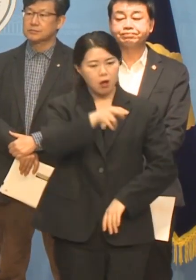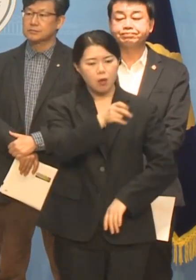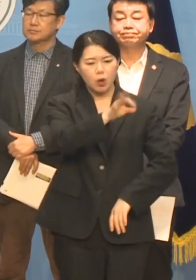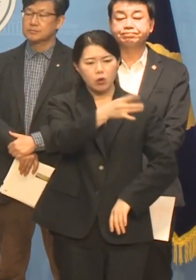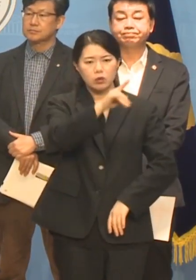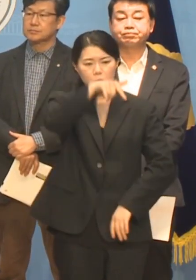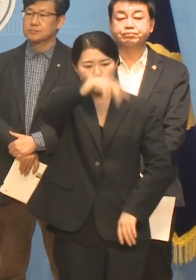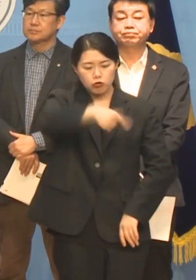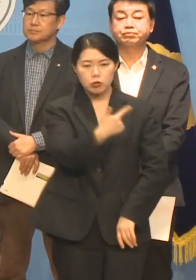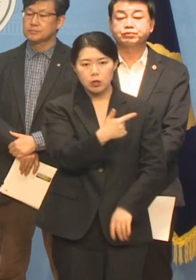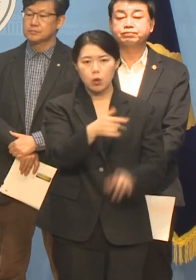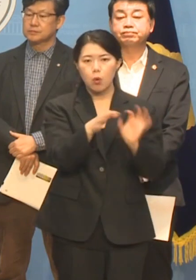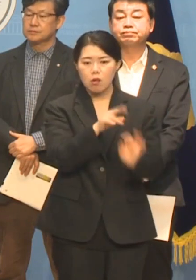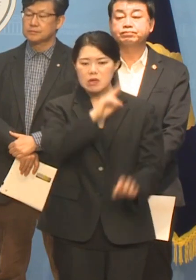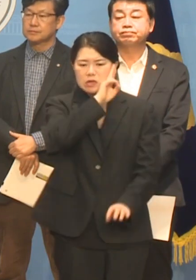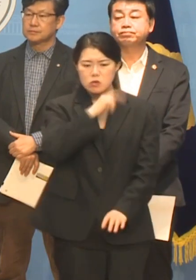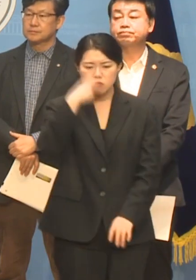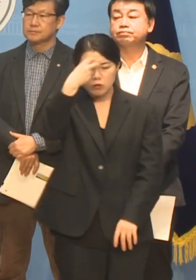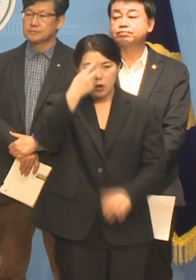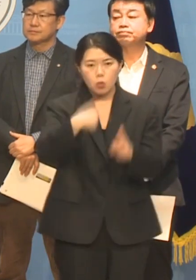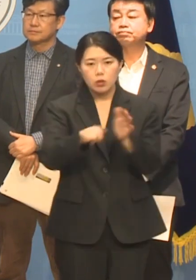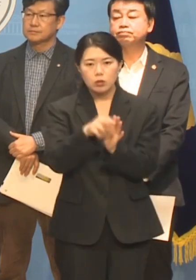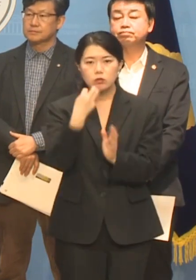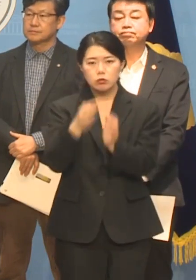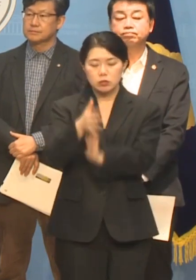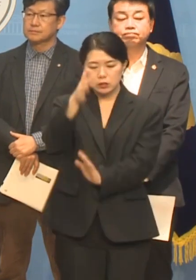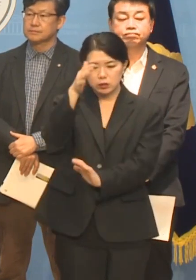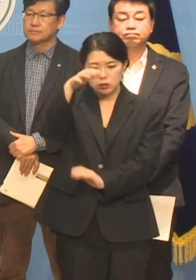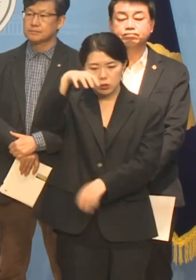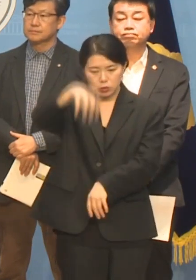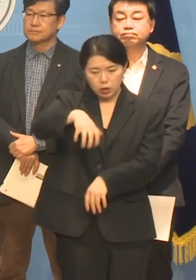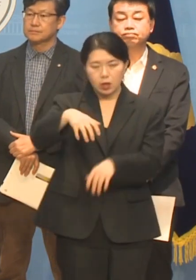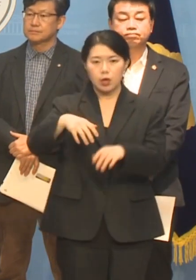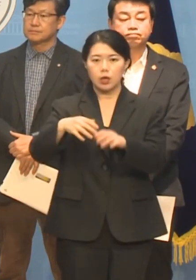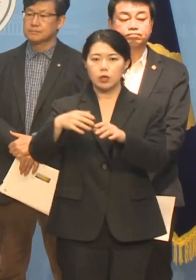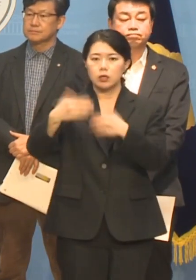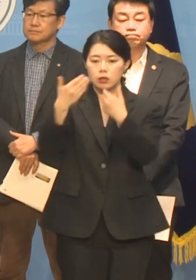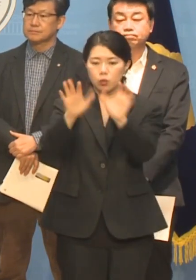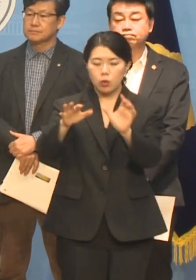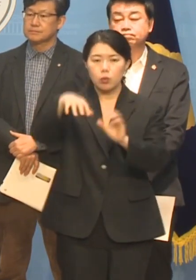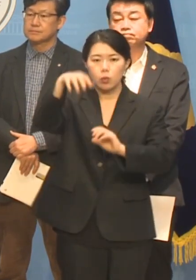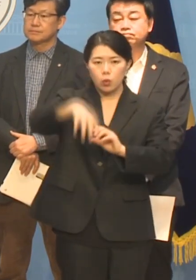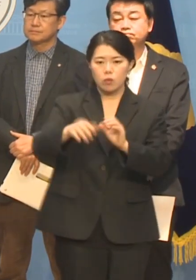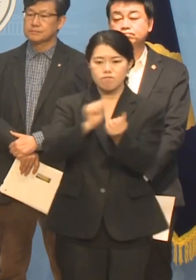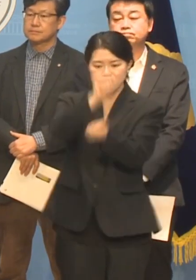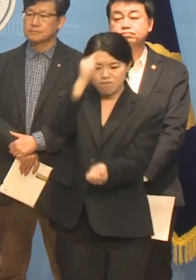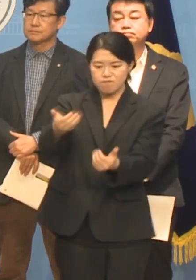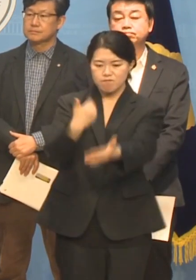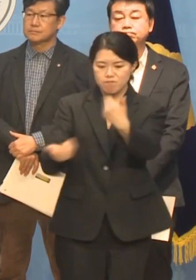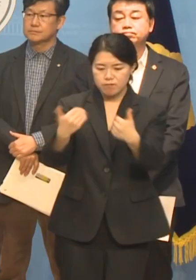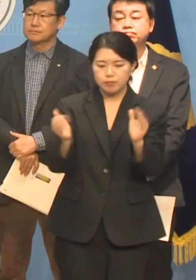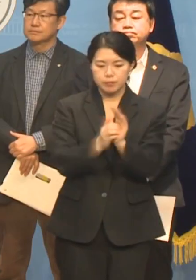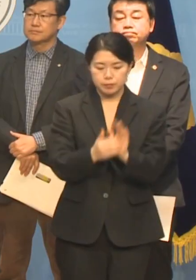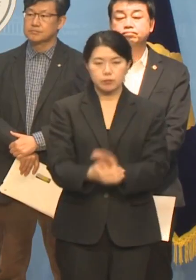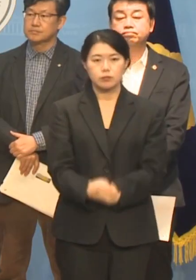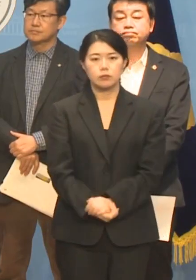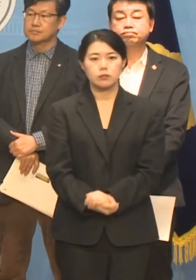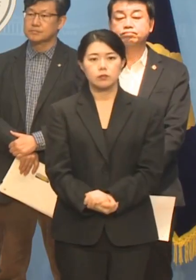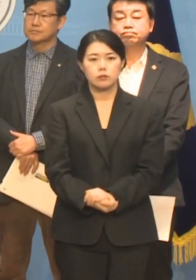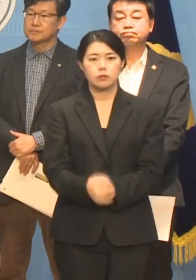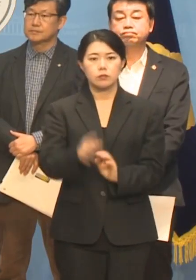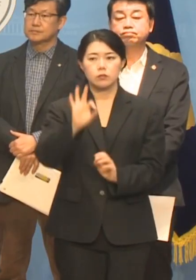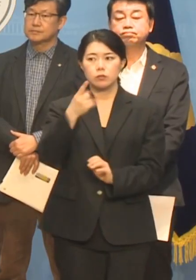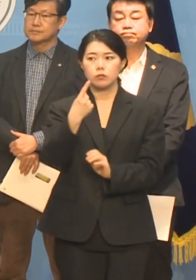게이트 의혹 수사를 위해 서울시청과 시장 공간 등을 압수수색했습니다.